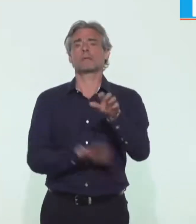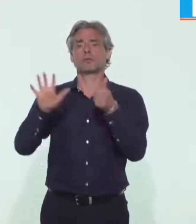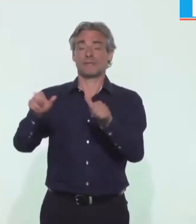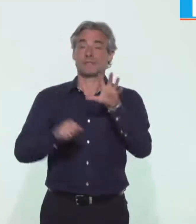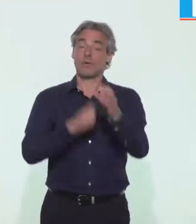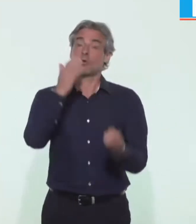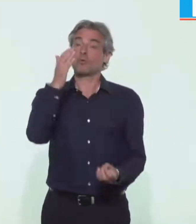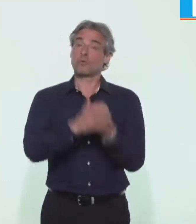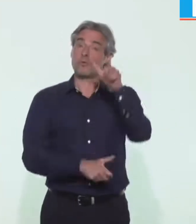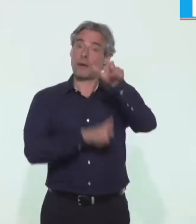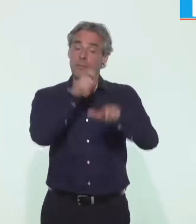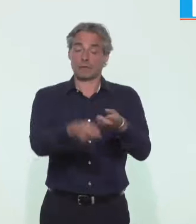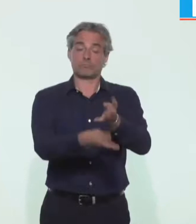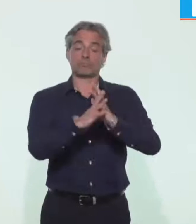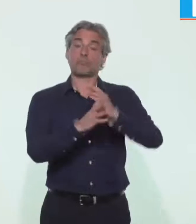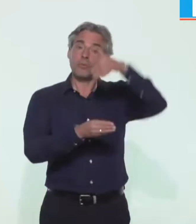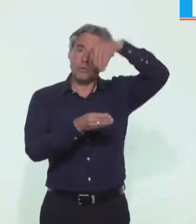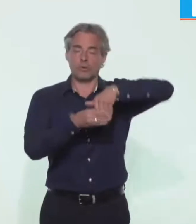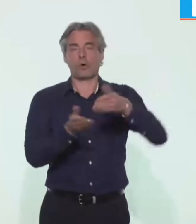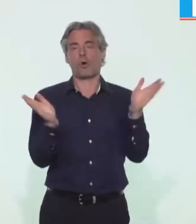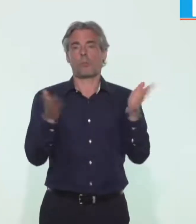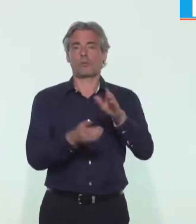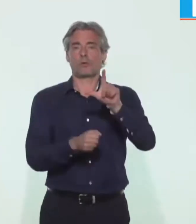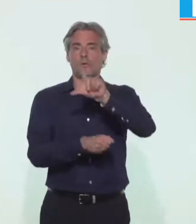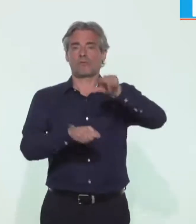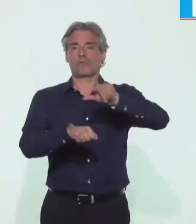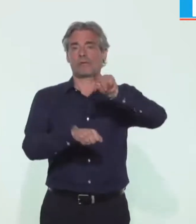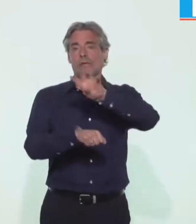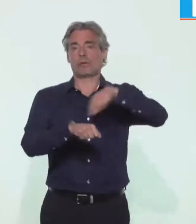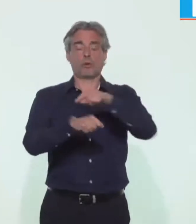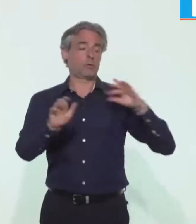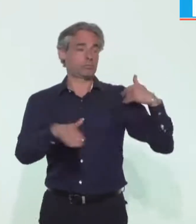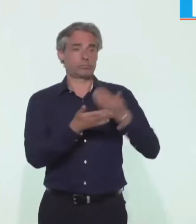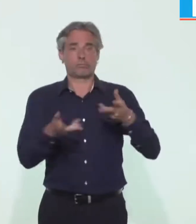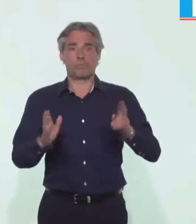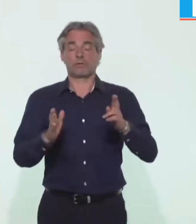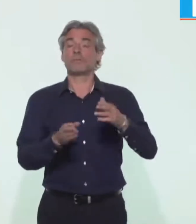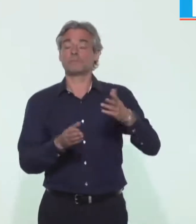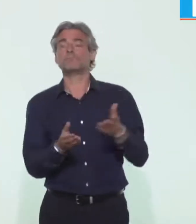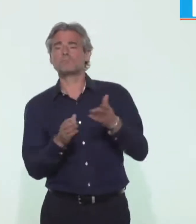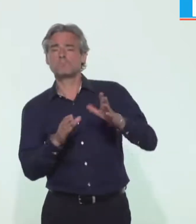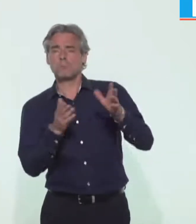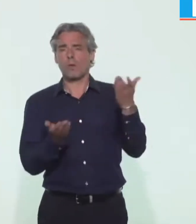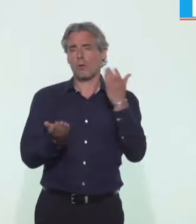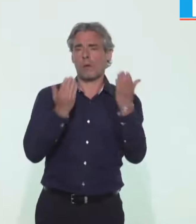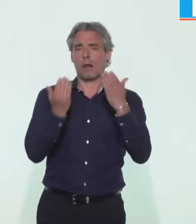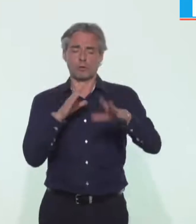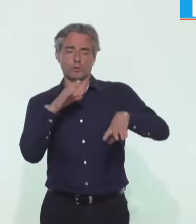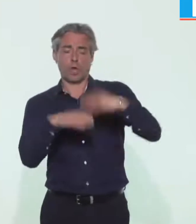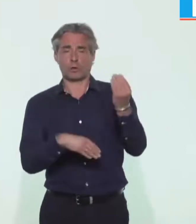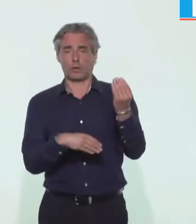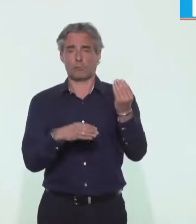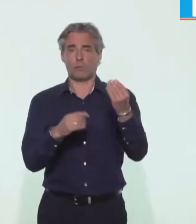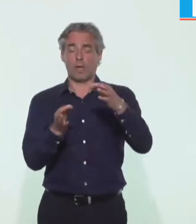1465 nouveaux cas ont été admis ces dernières 24 heures à l'hôpital. En tenant compte des sorties, le